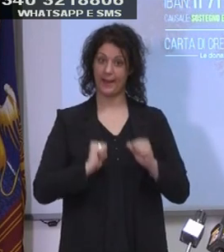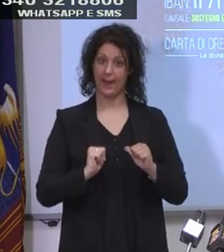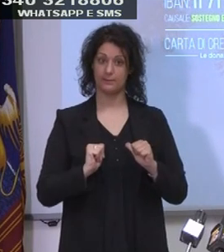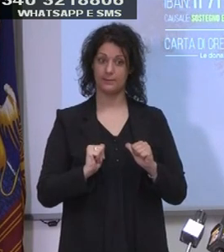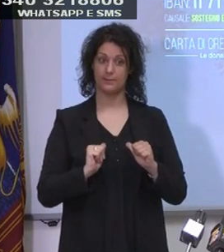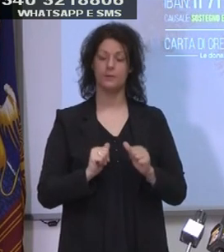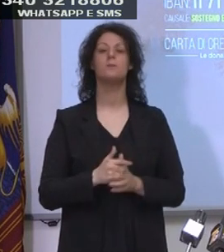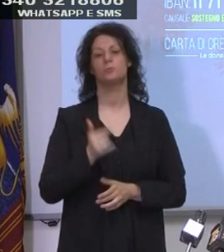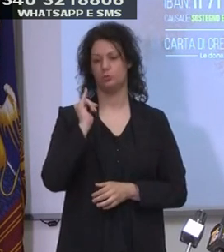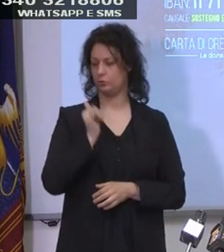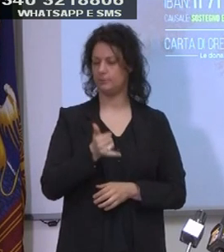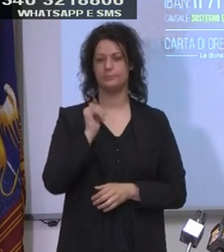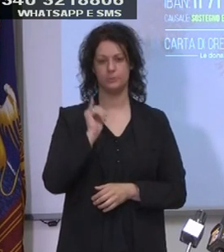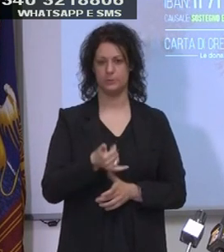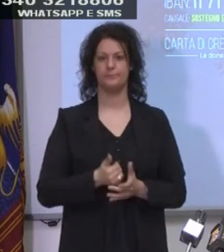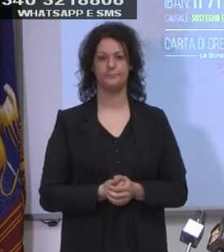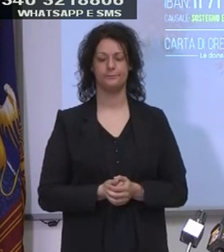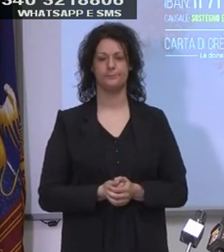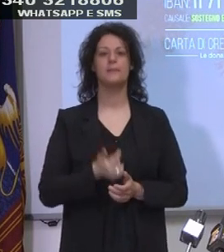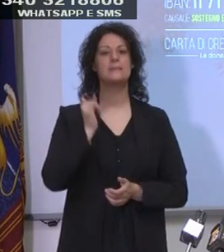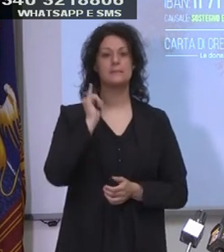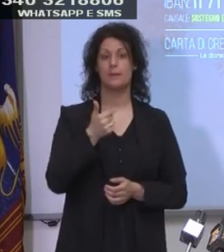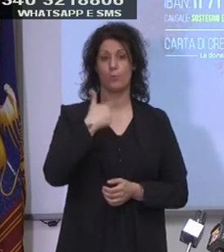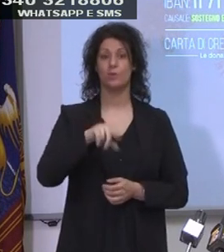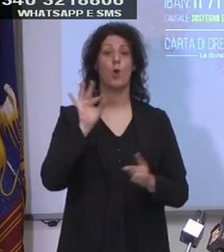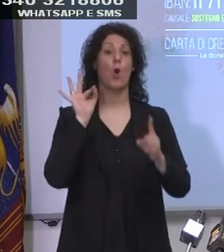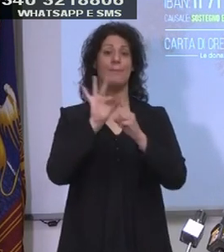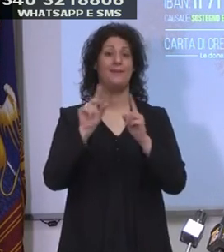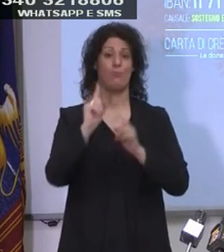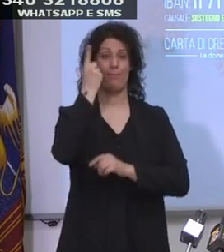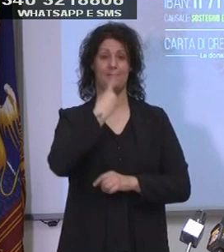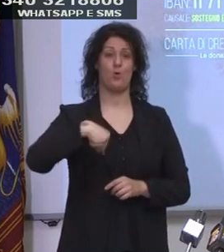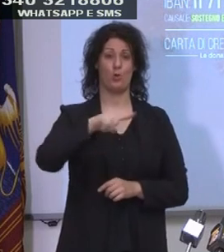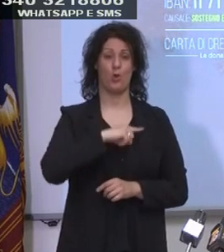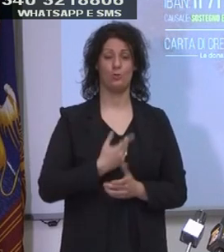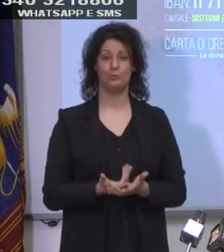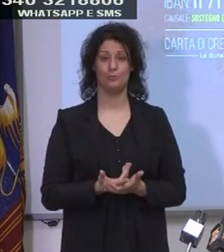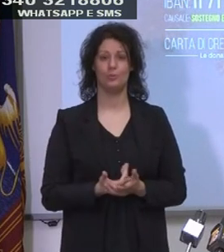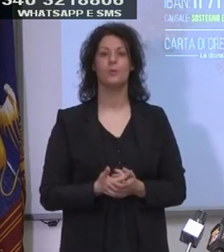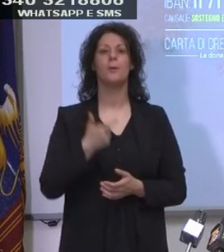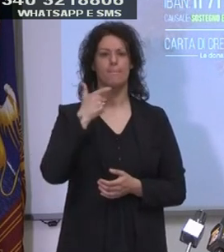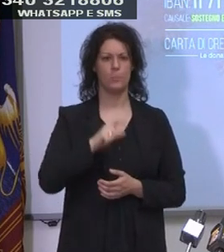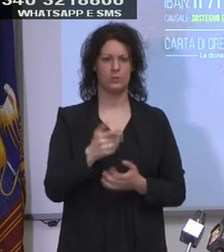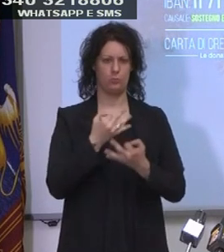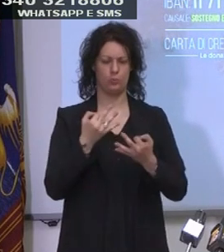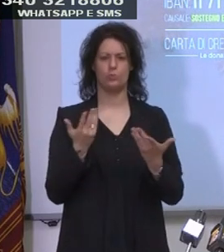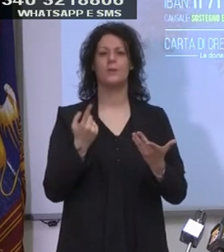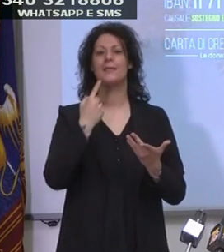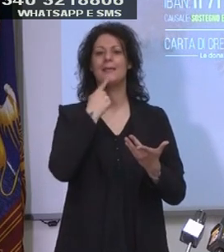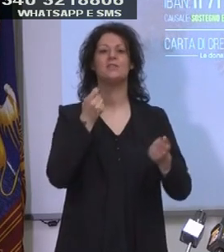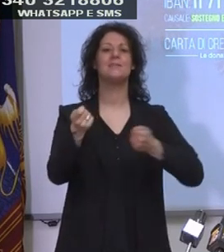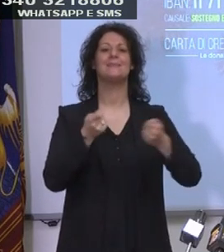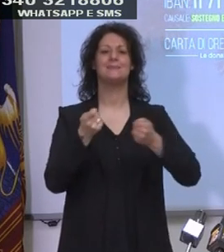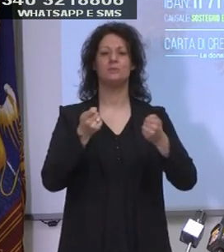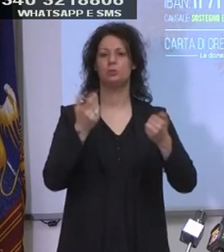la salute dei clienti? Sì, perché è il primo obiettivo, no? Perché il gestore, pensa al parrucchiere, è